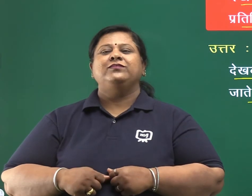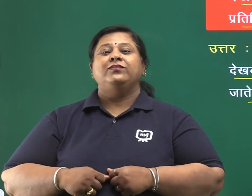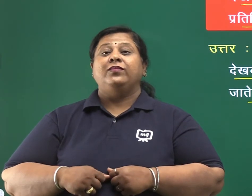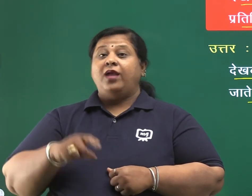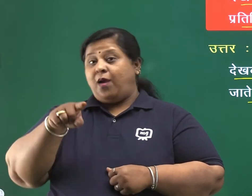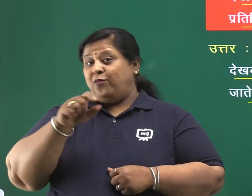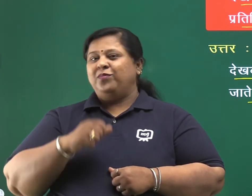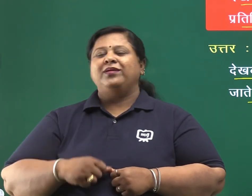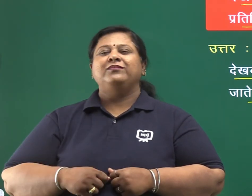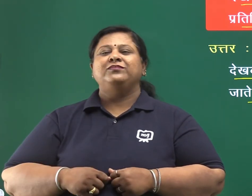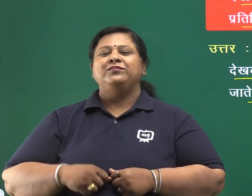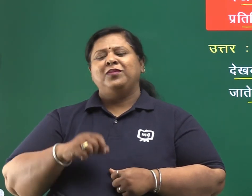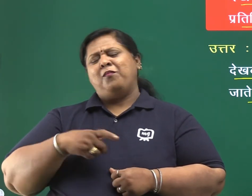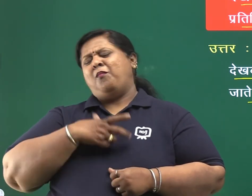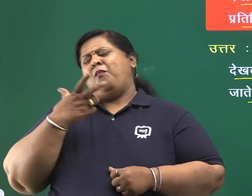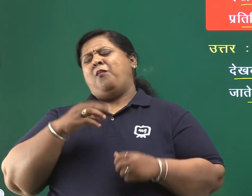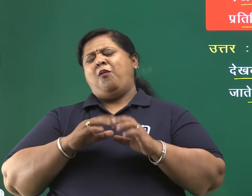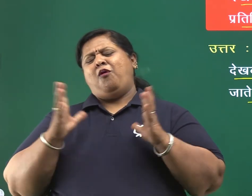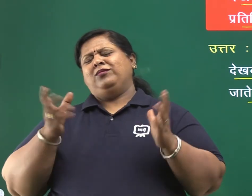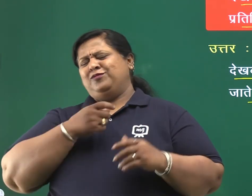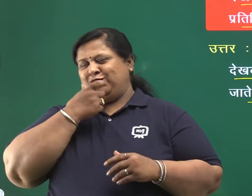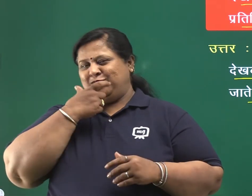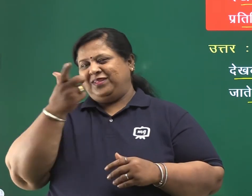तो आपको भी बहुत खुशी होती है।